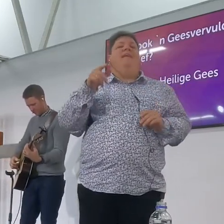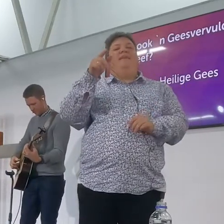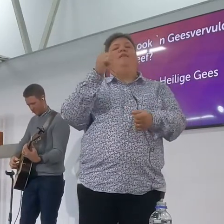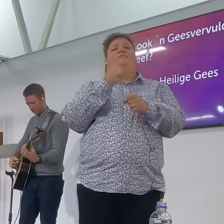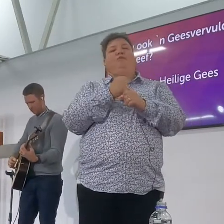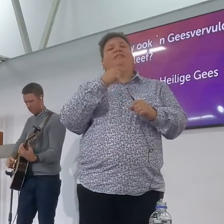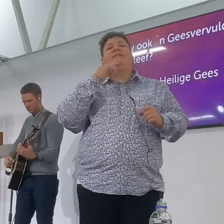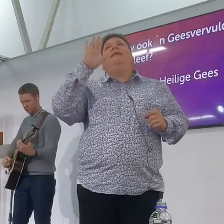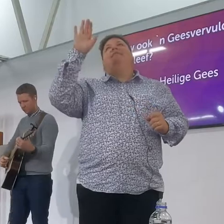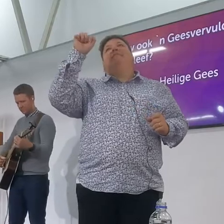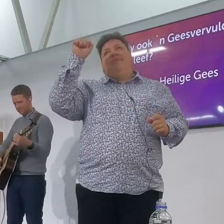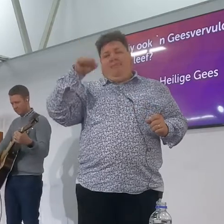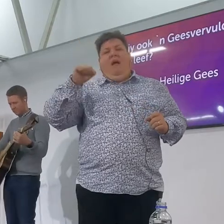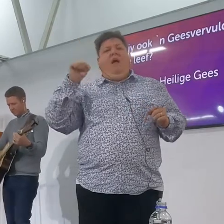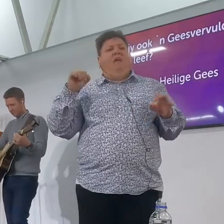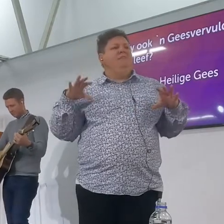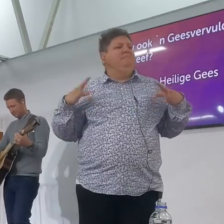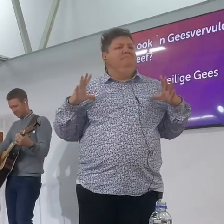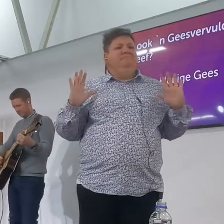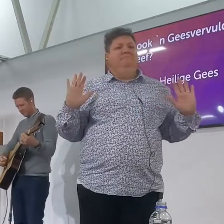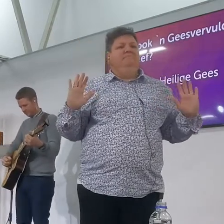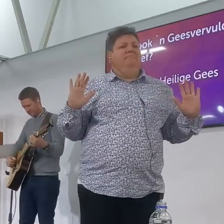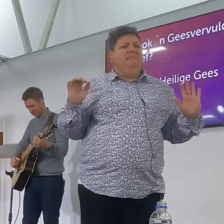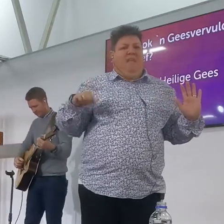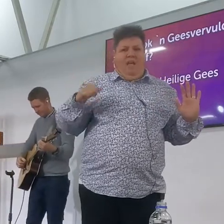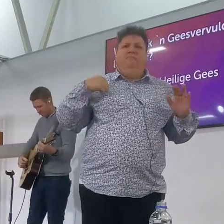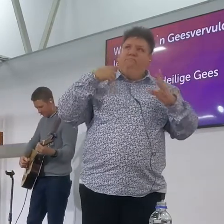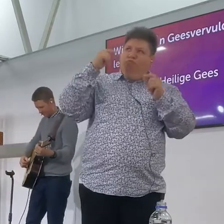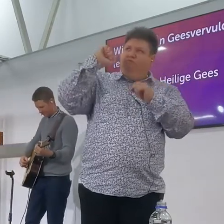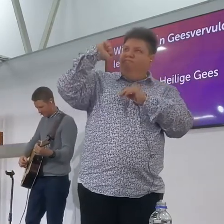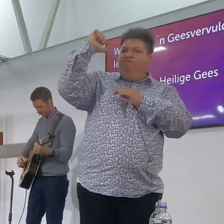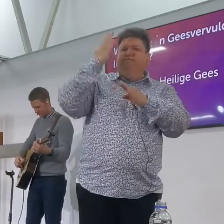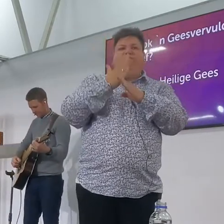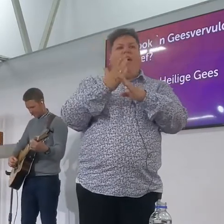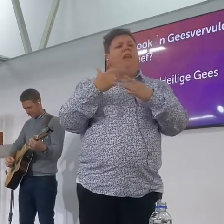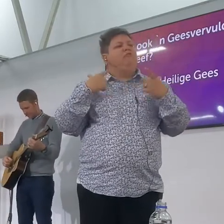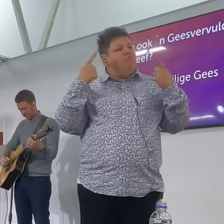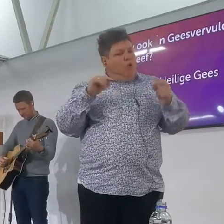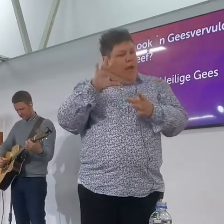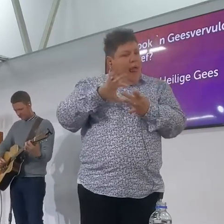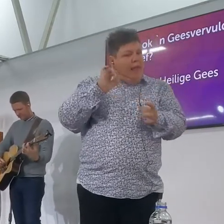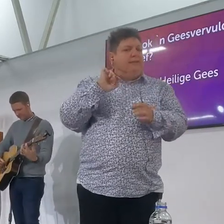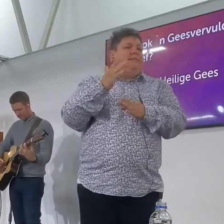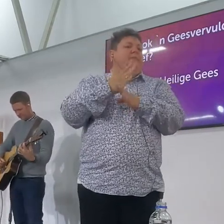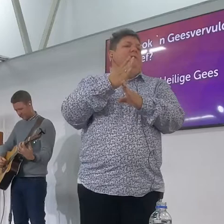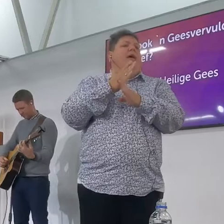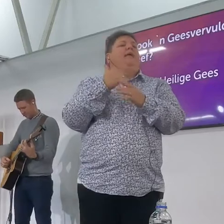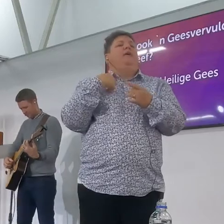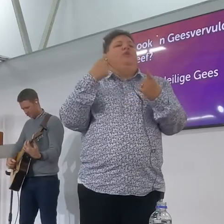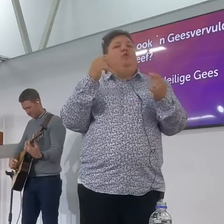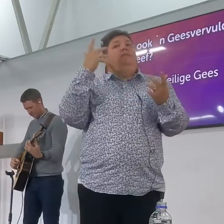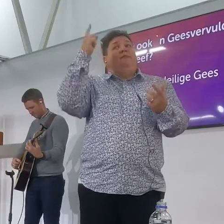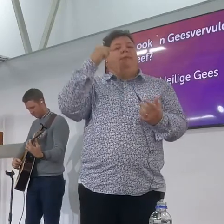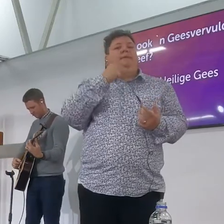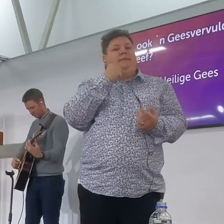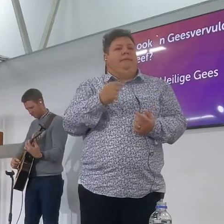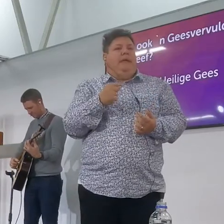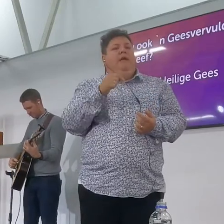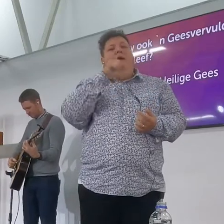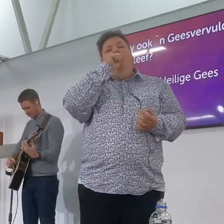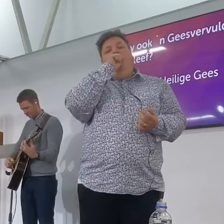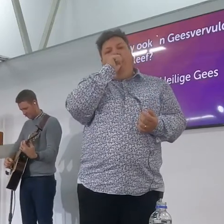sê vir die Heilige Gees. Jy moet ja sê vir die werking van die Heilige Gees, want as ek en jy ja sê vir die werking van die Heilige Gees, dan gaan ons vervulling